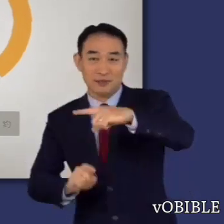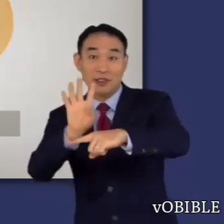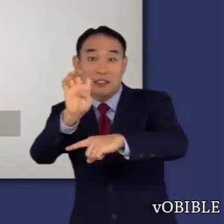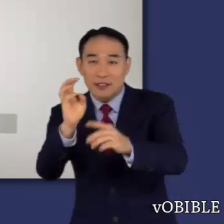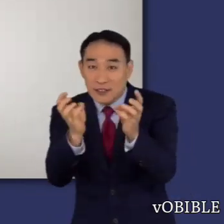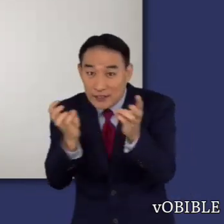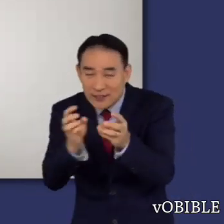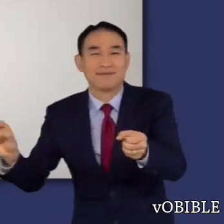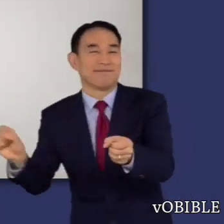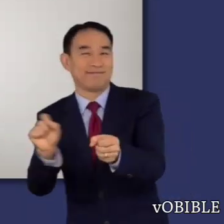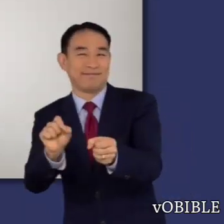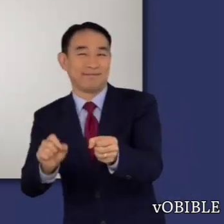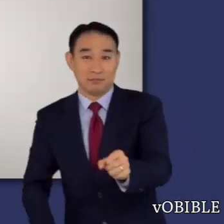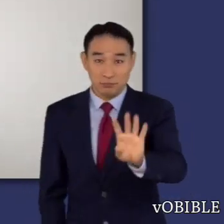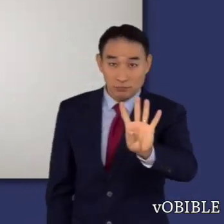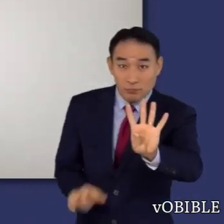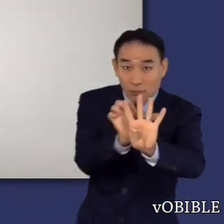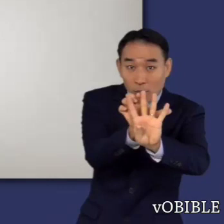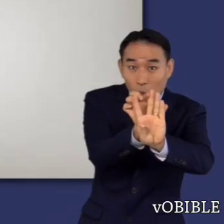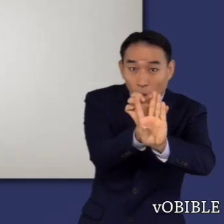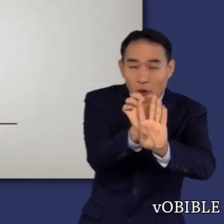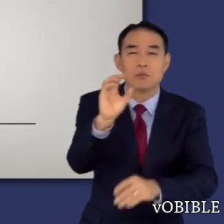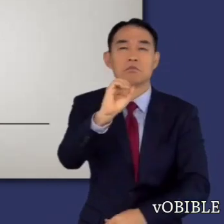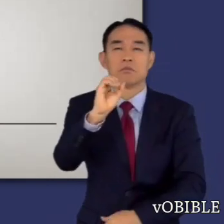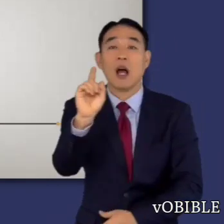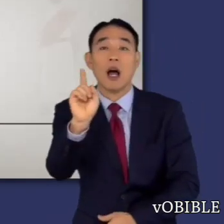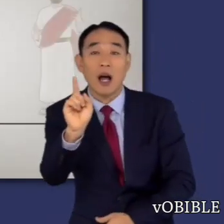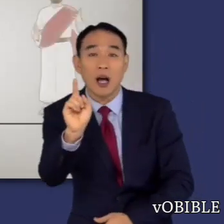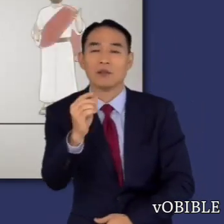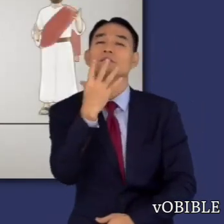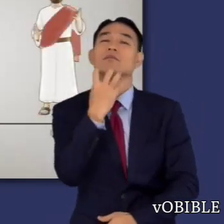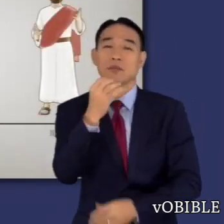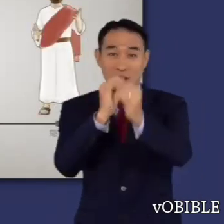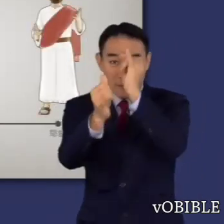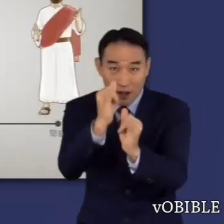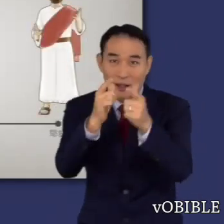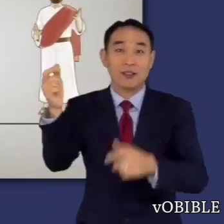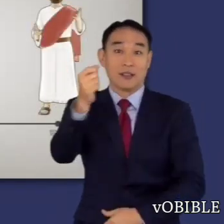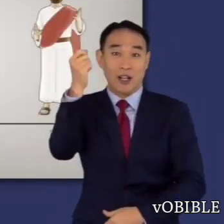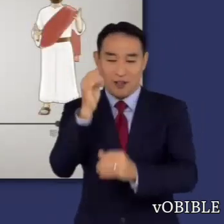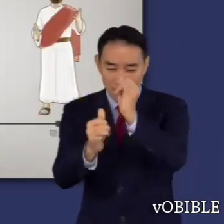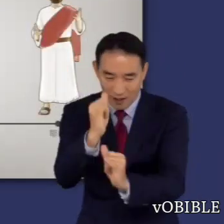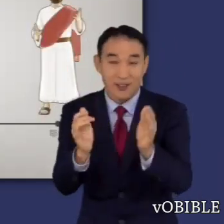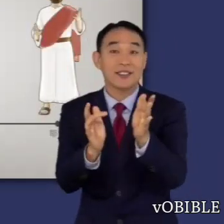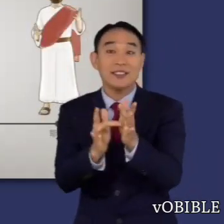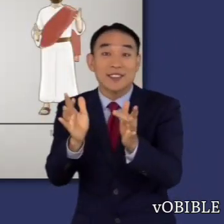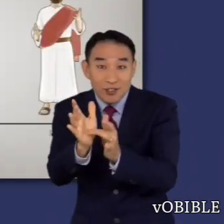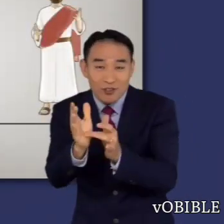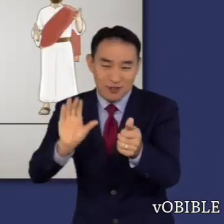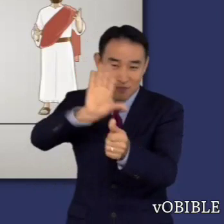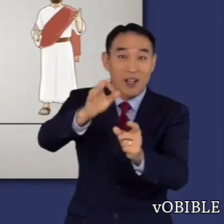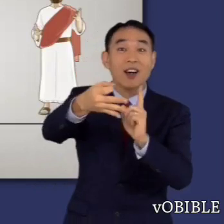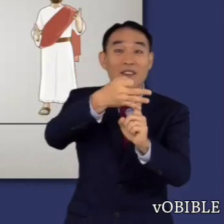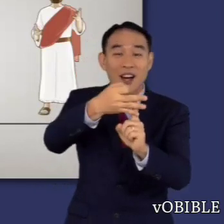的。例如，马太记录了耶稣的家谱，从亚伯拉罕到耶稣的养父约瑟，证明耶稣